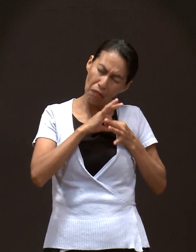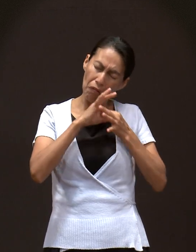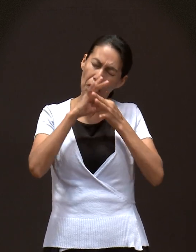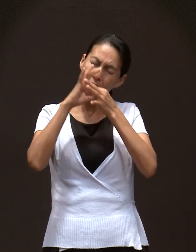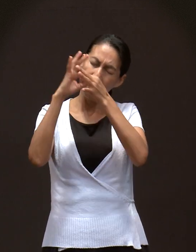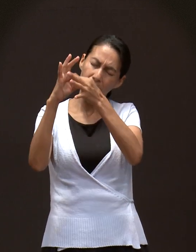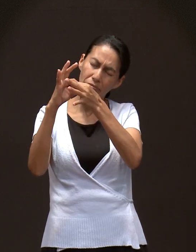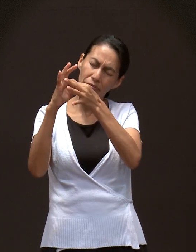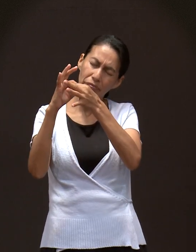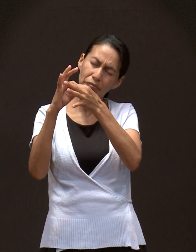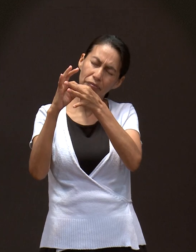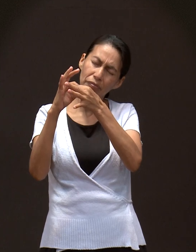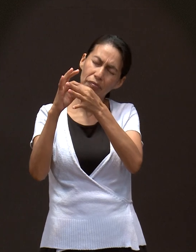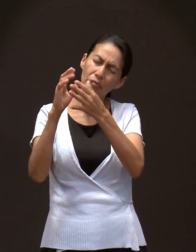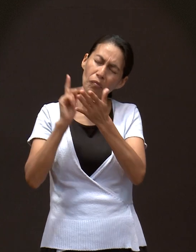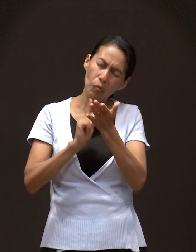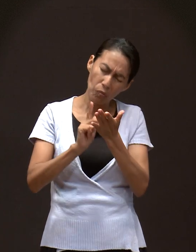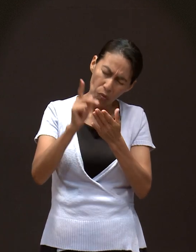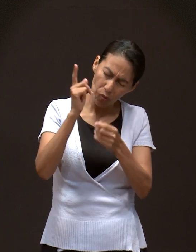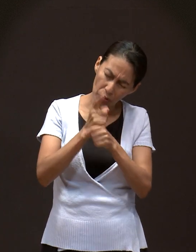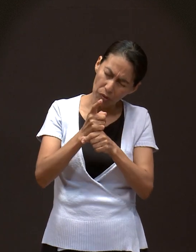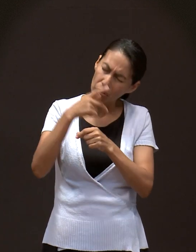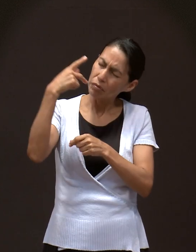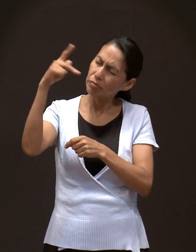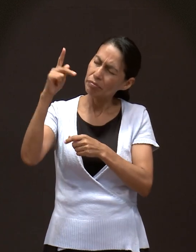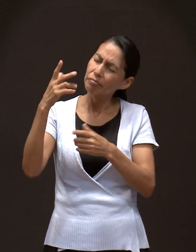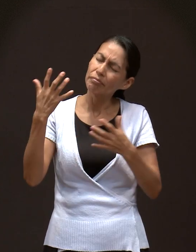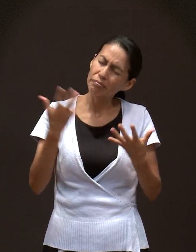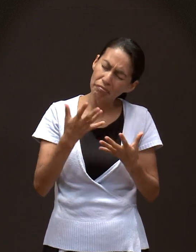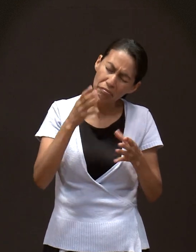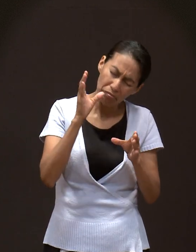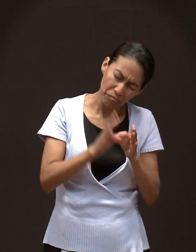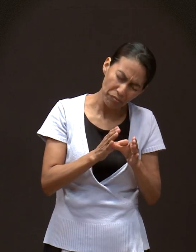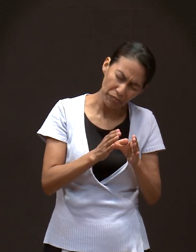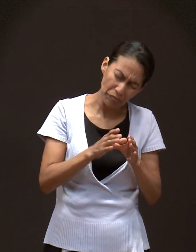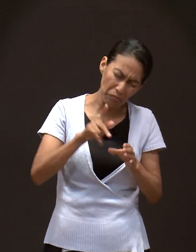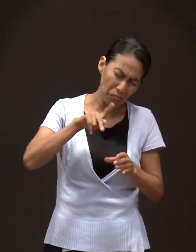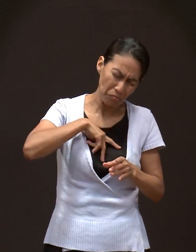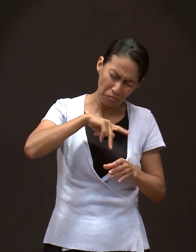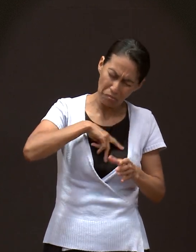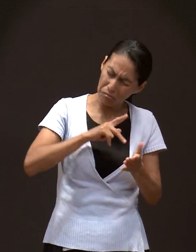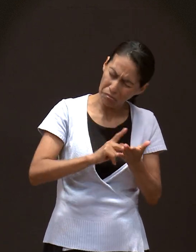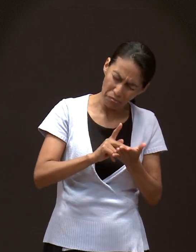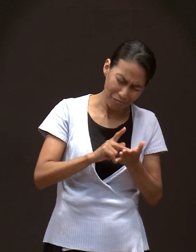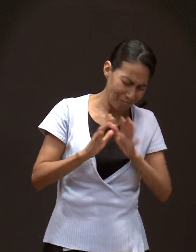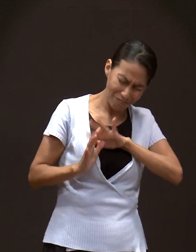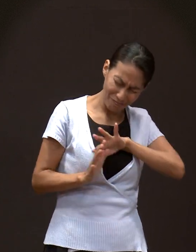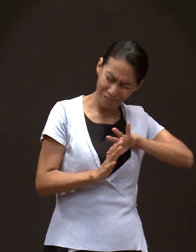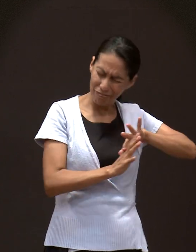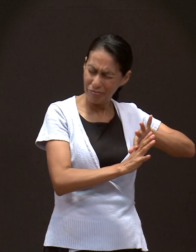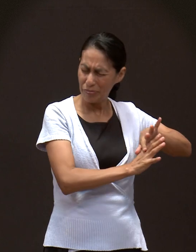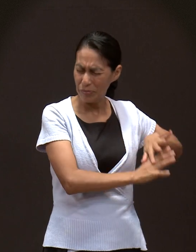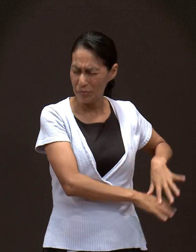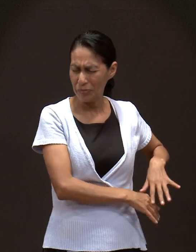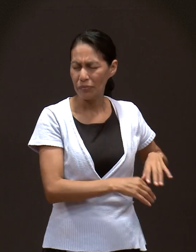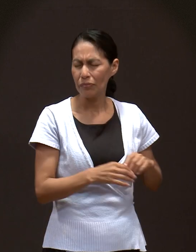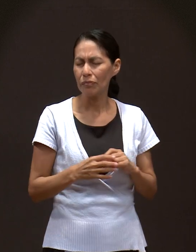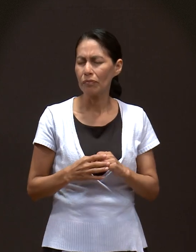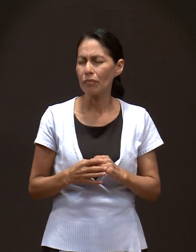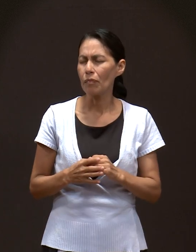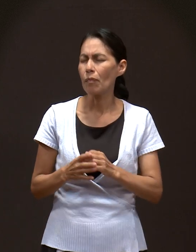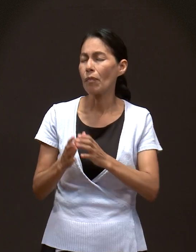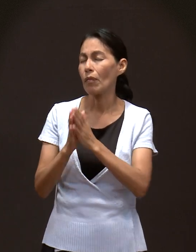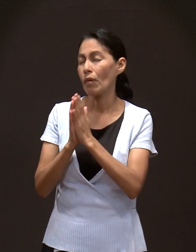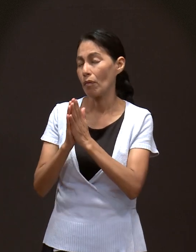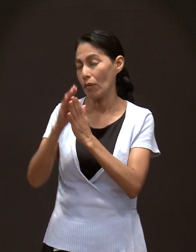vidas para que podamos hacer tu voluntad más allá de la nuestra. Mi Dios,